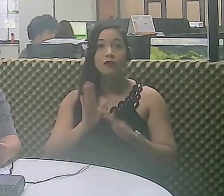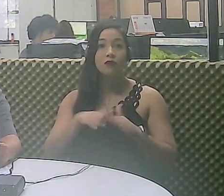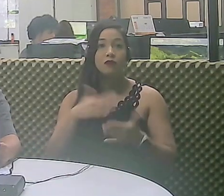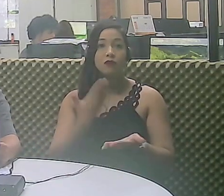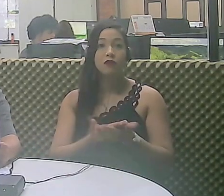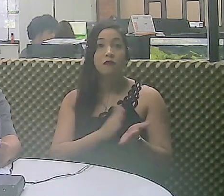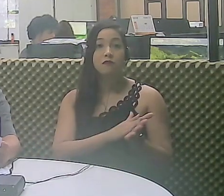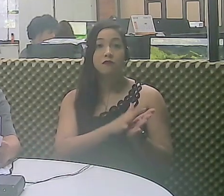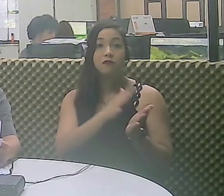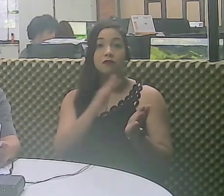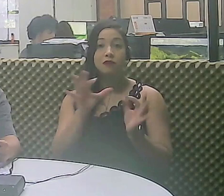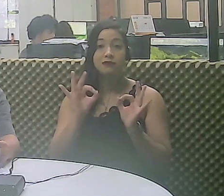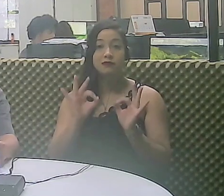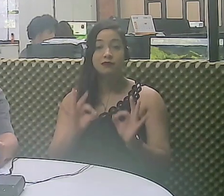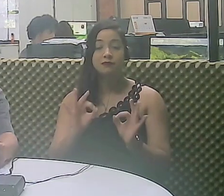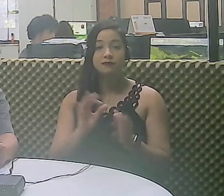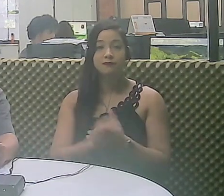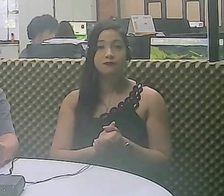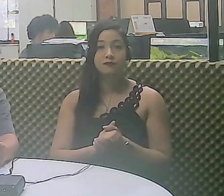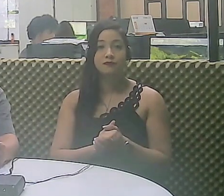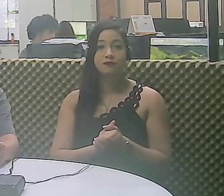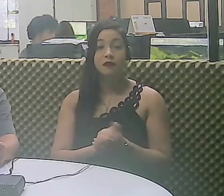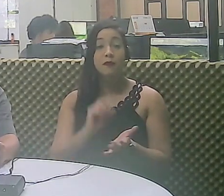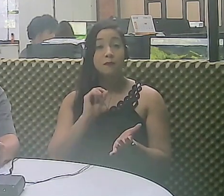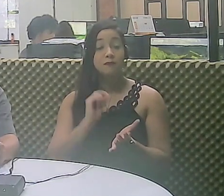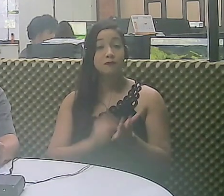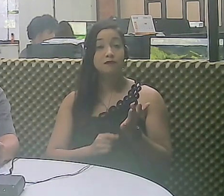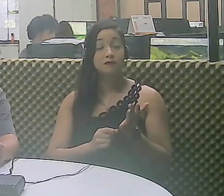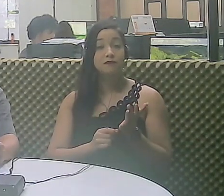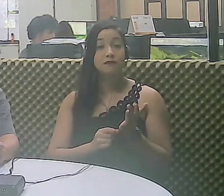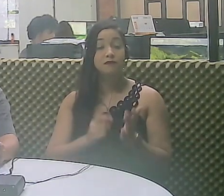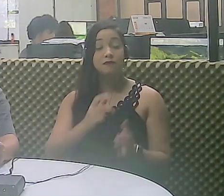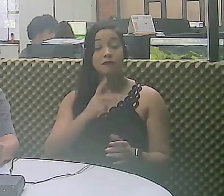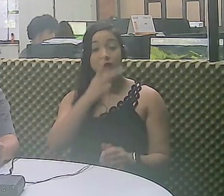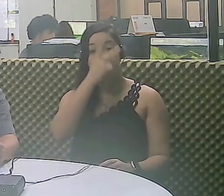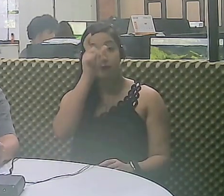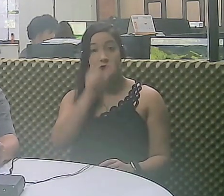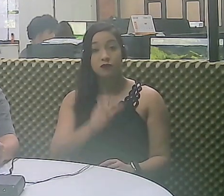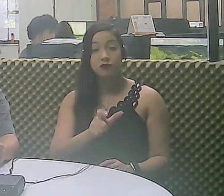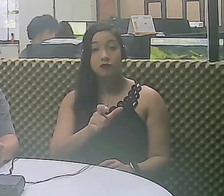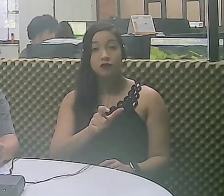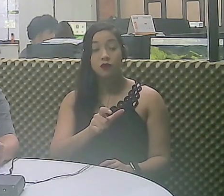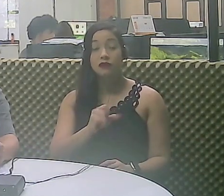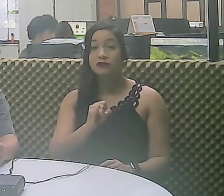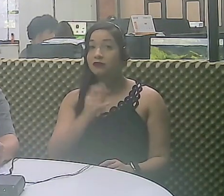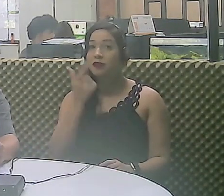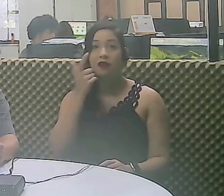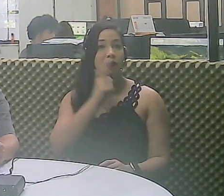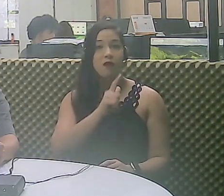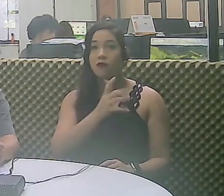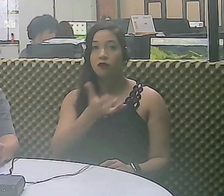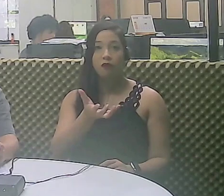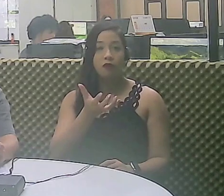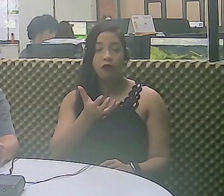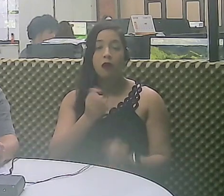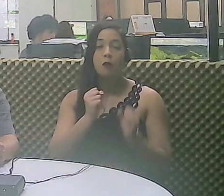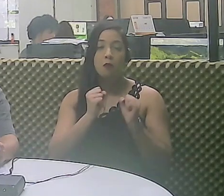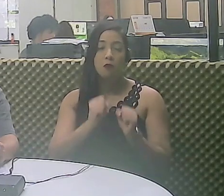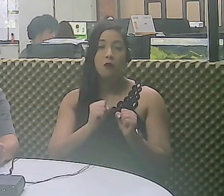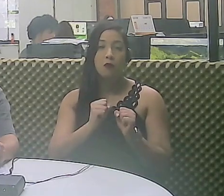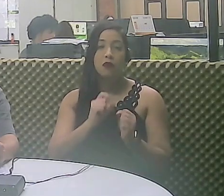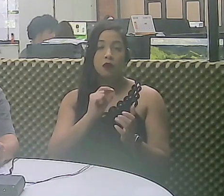no período previsto. Durante o período de matrícula, o candidato inscrito não contemplado na escola pretendida